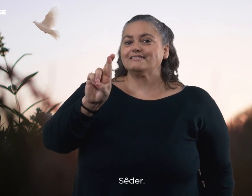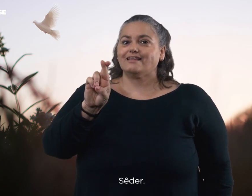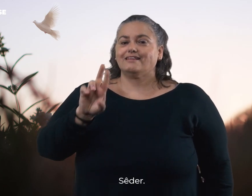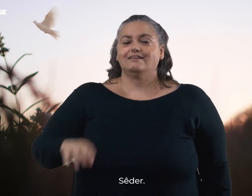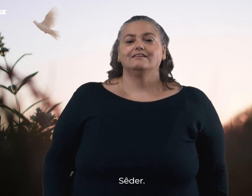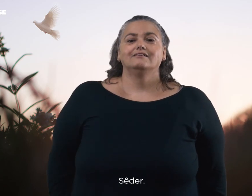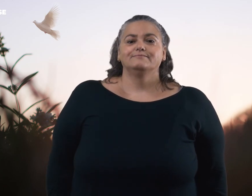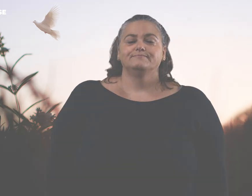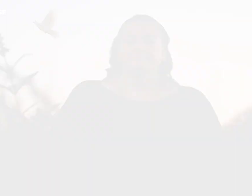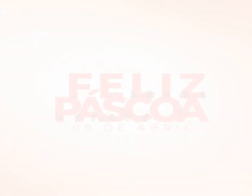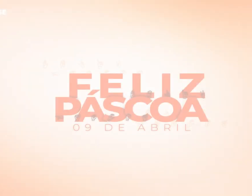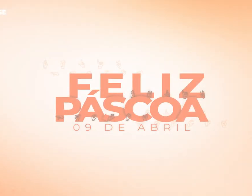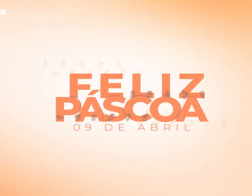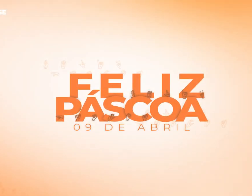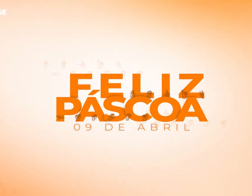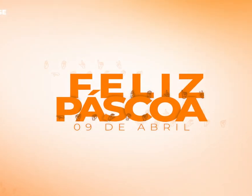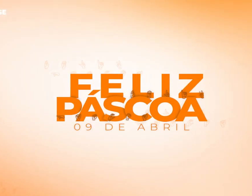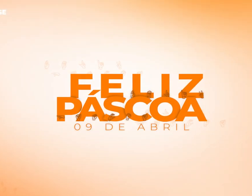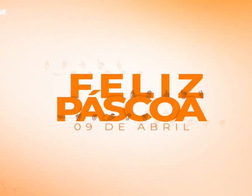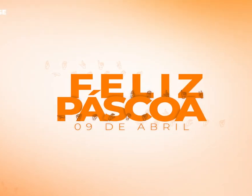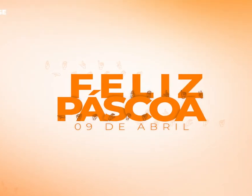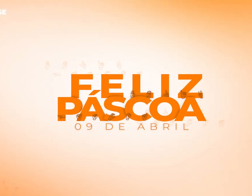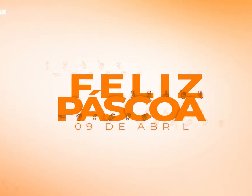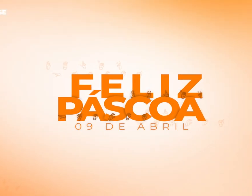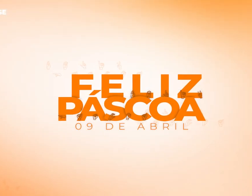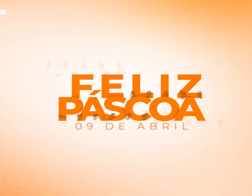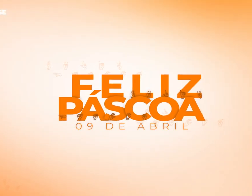Festa da libertação Festa